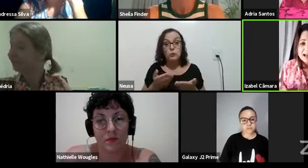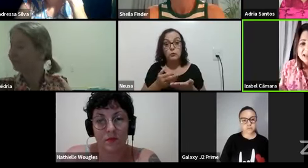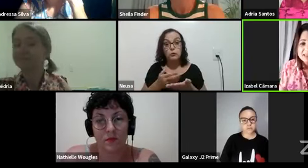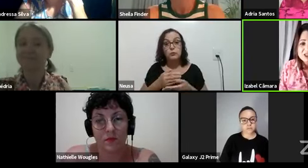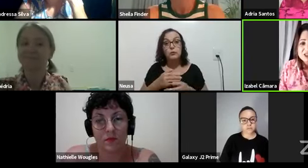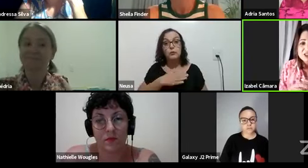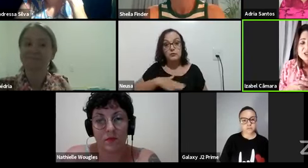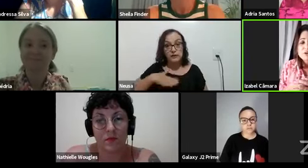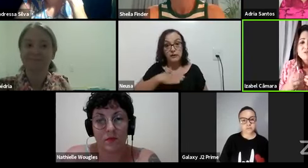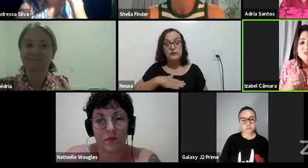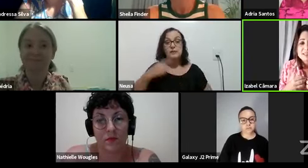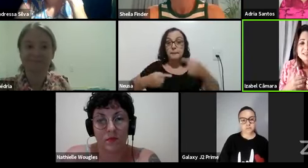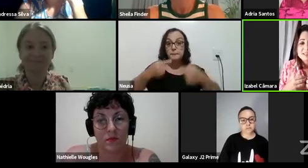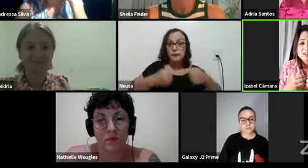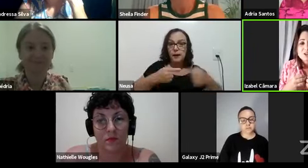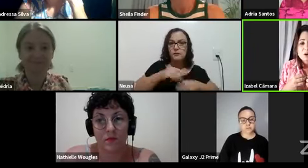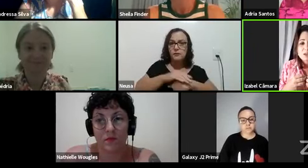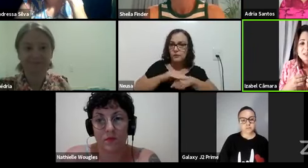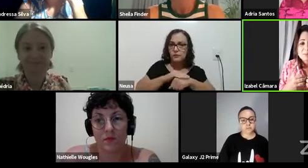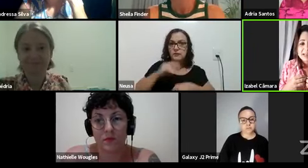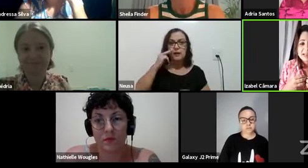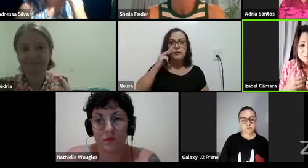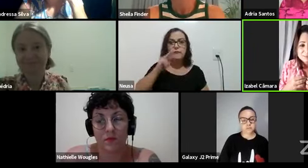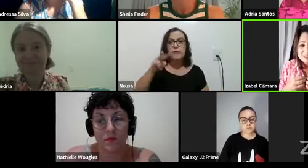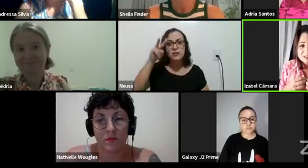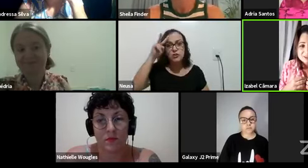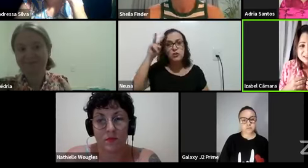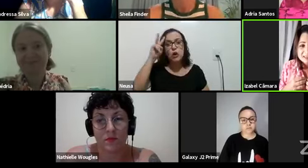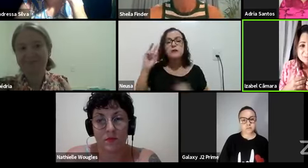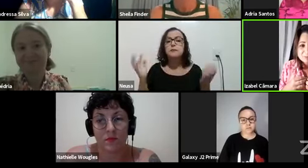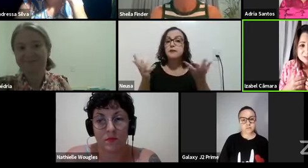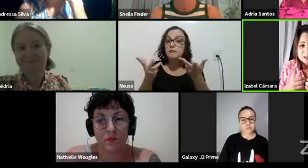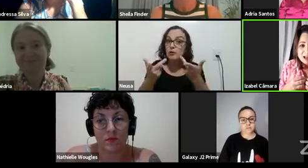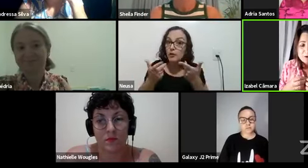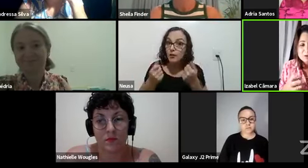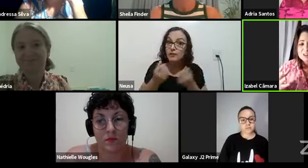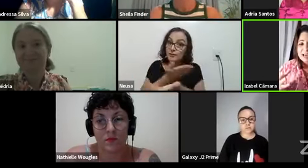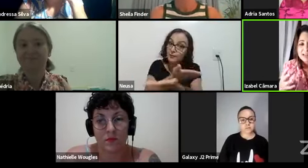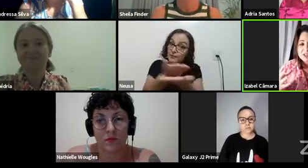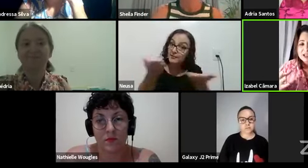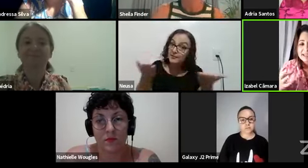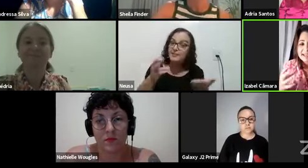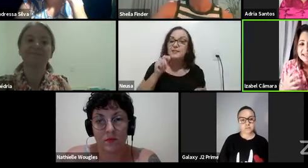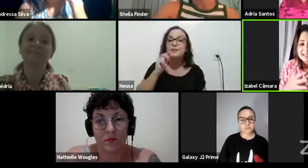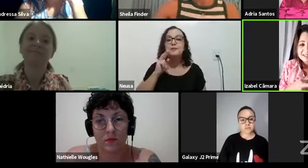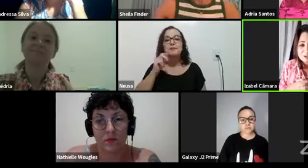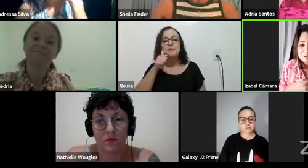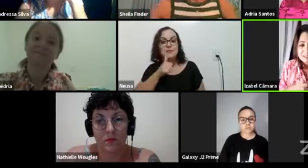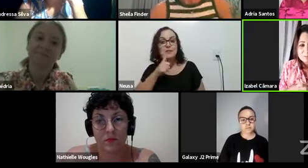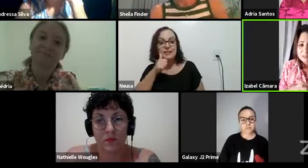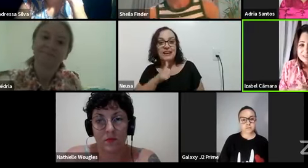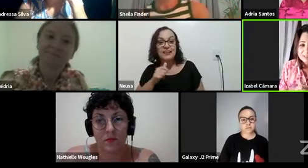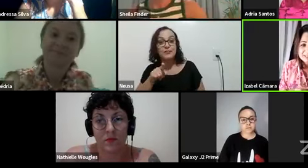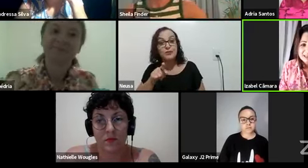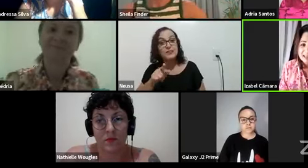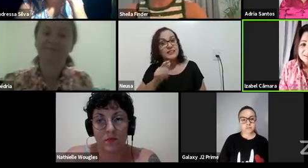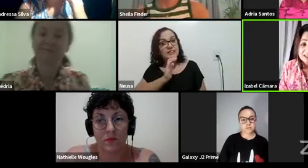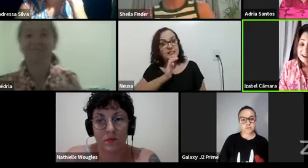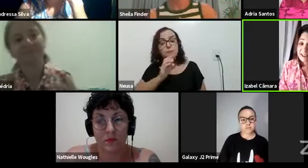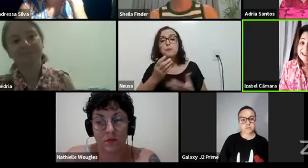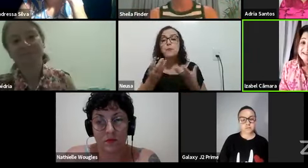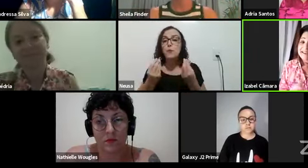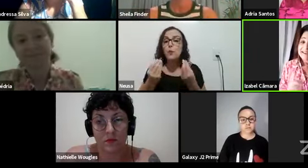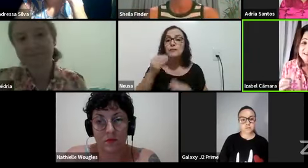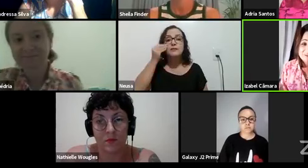o debate e ouvir essas histórias belíssimas que nós temos. A quantidade, a riqueza que nós temos aqui nessa